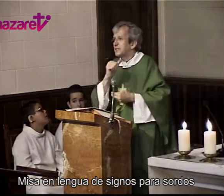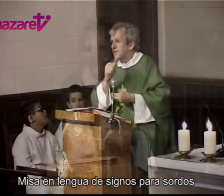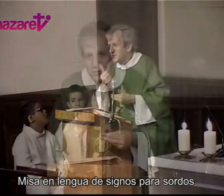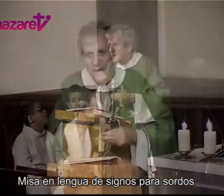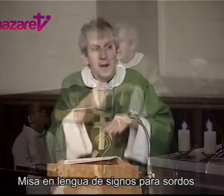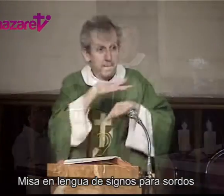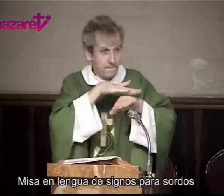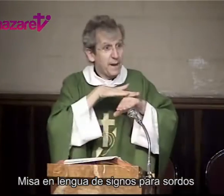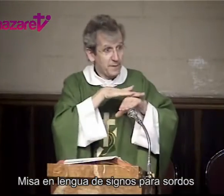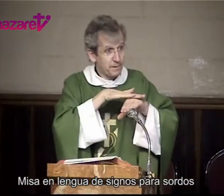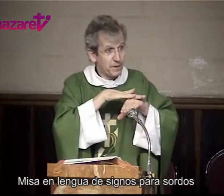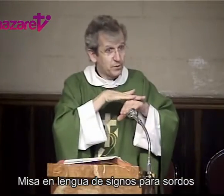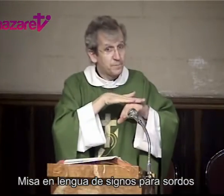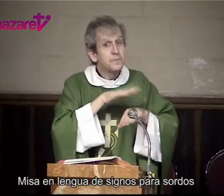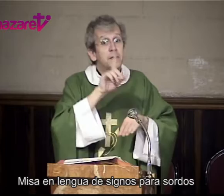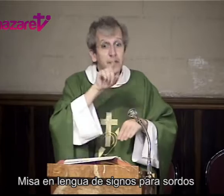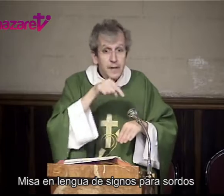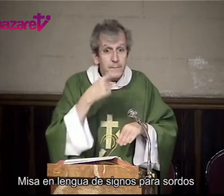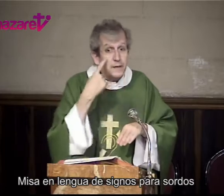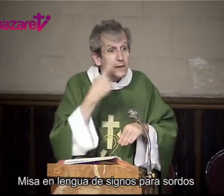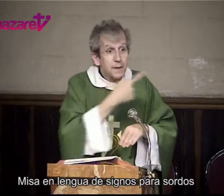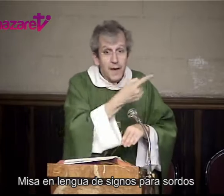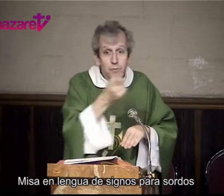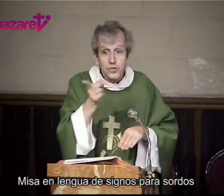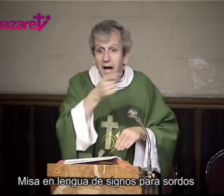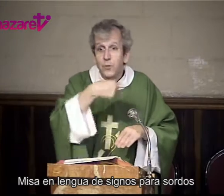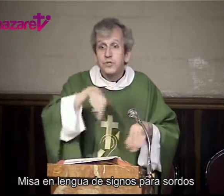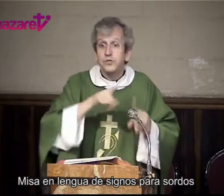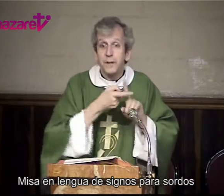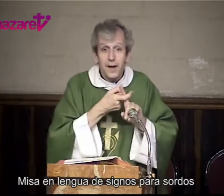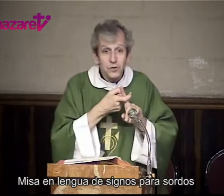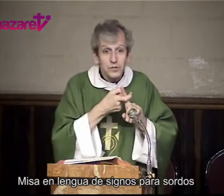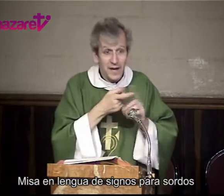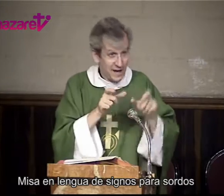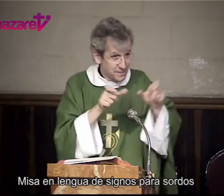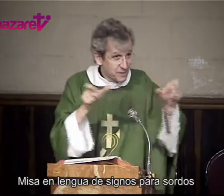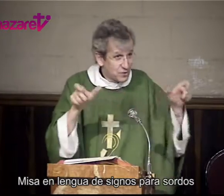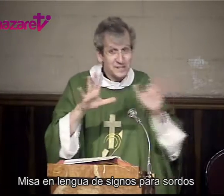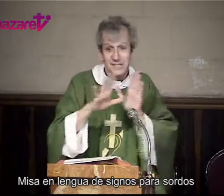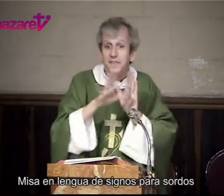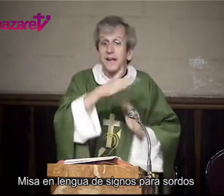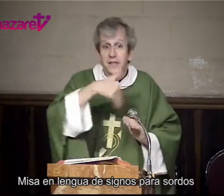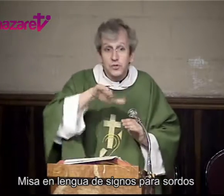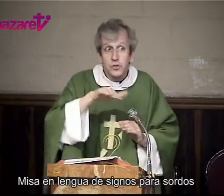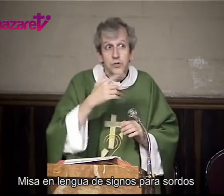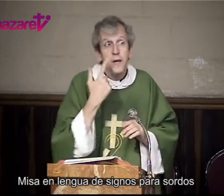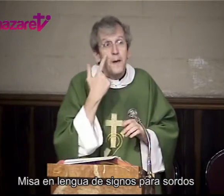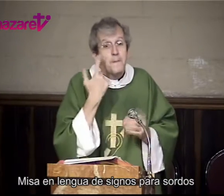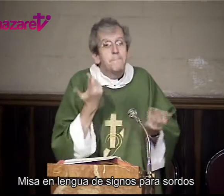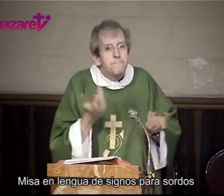hacemos mal para pedir perdón. Y también que veamos a nuestros hermanos, a las personas que están cerca de nosotros,